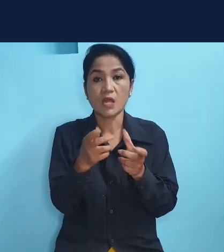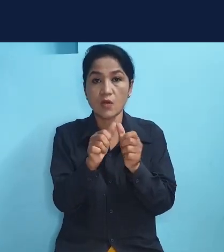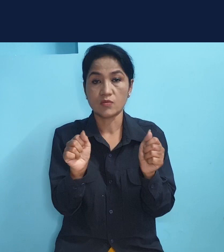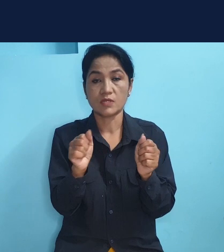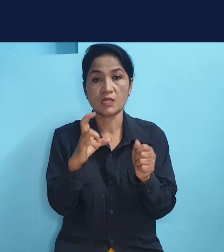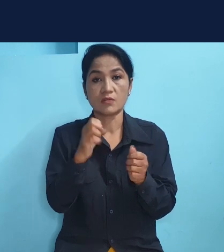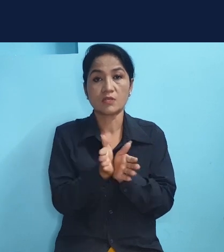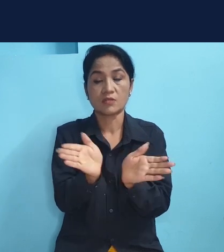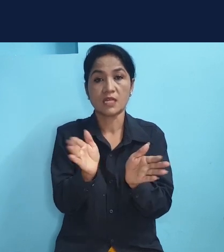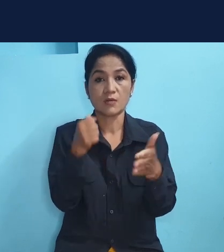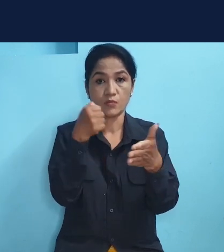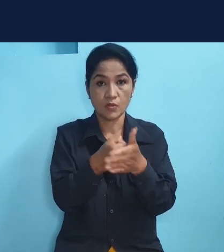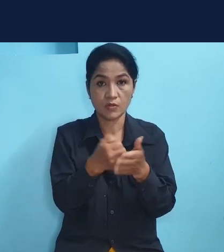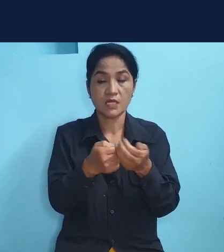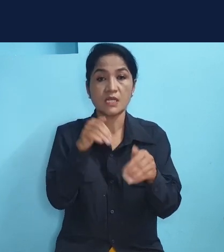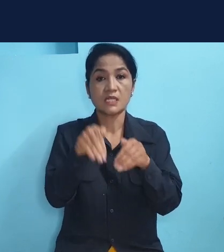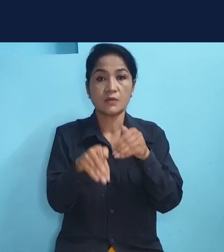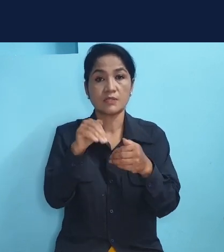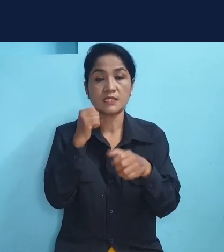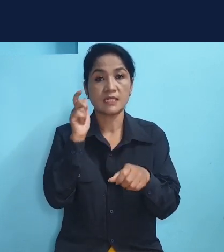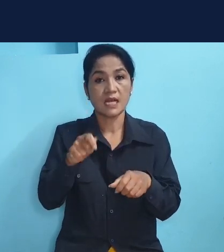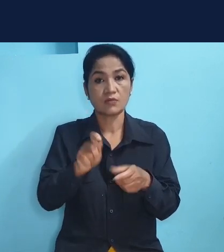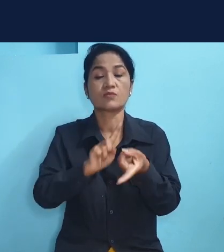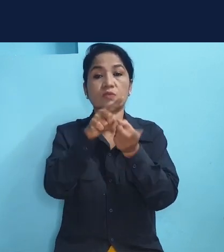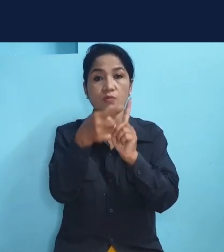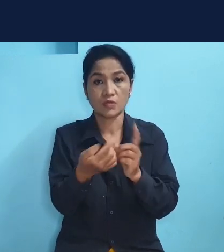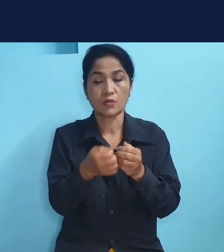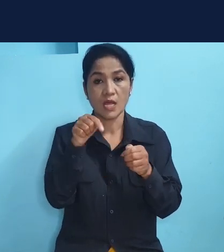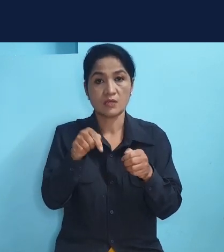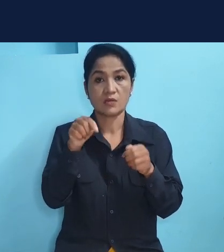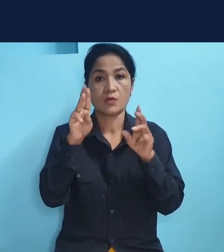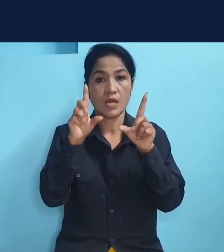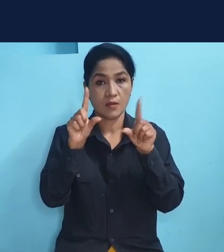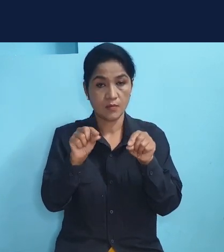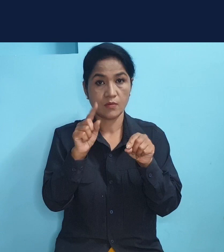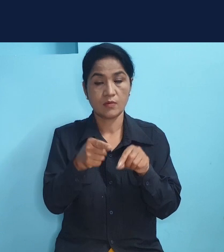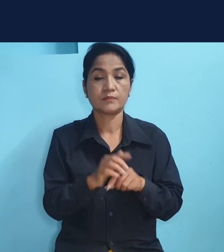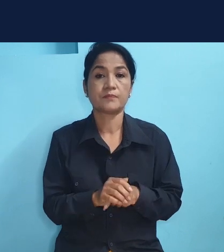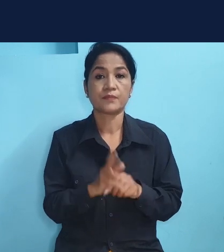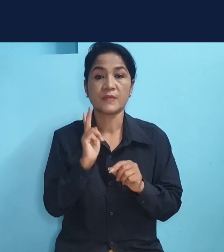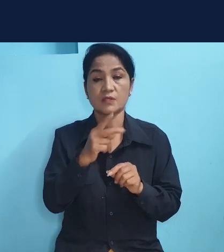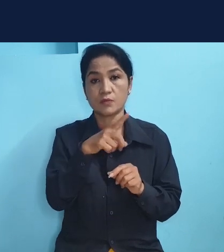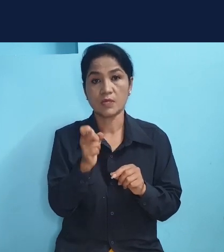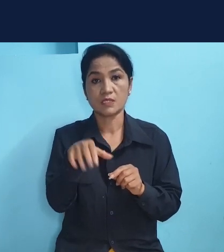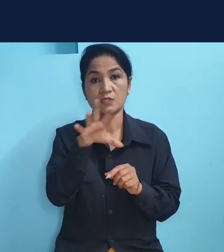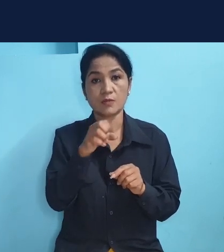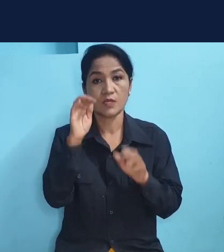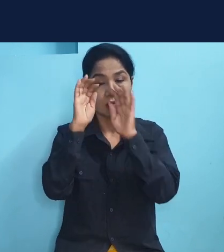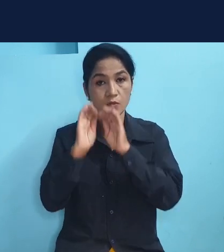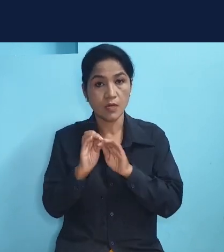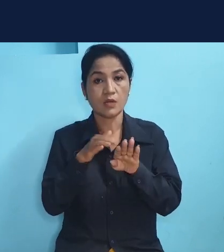पनि जनसङ्ख्याको अनुपातमा दलितको संख्या पुर्याउने गरी निर्वाचन कानून संशोधन गर्नु आजको आवश्यकता